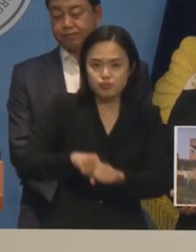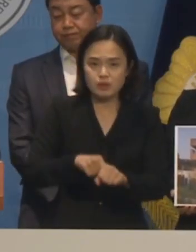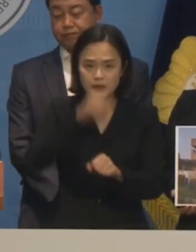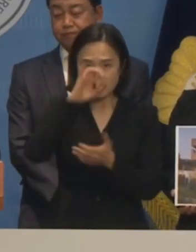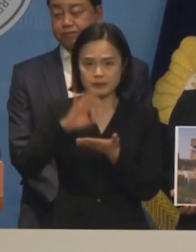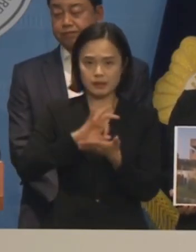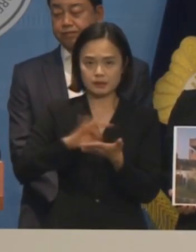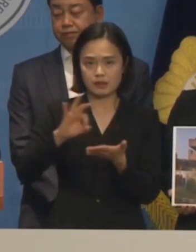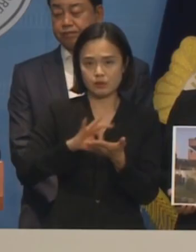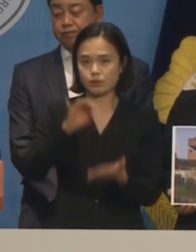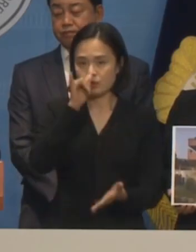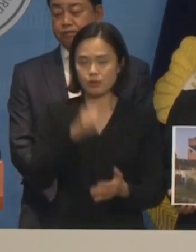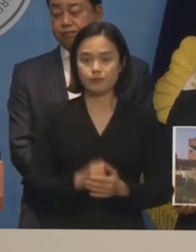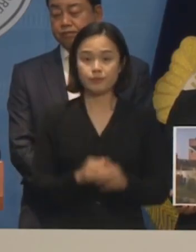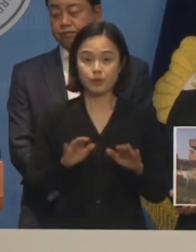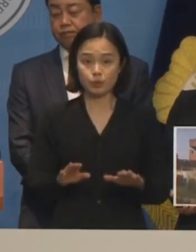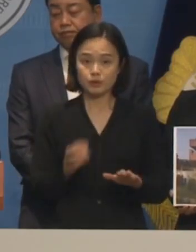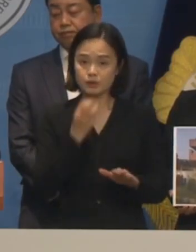서울시의회